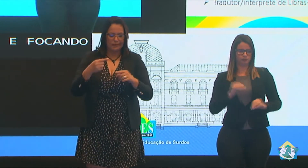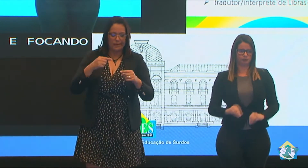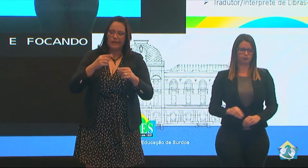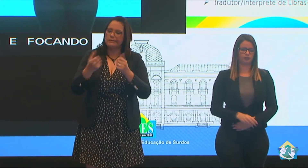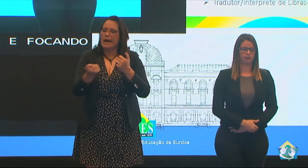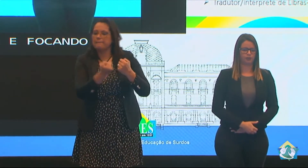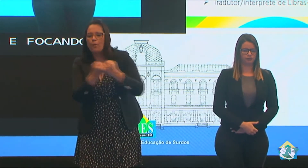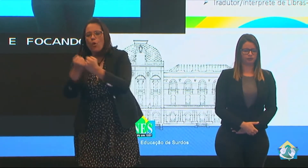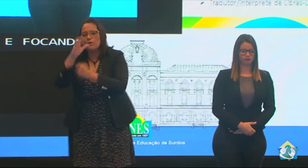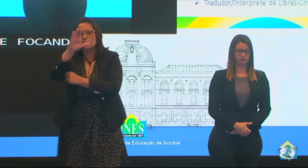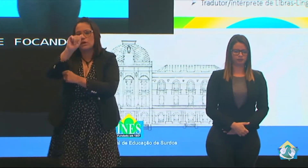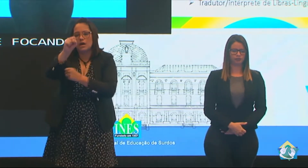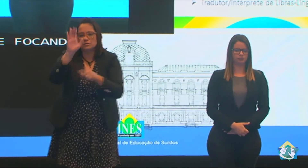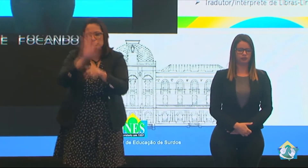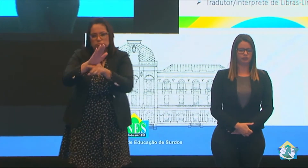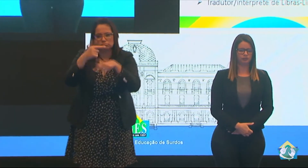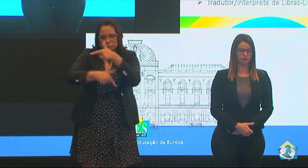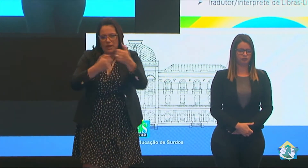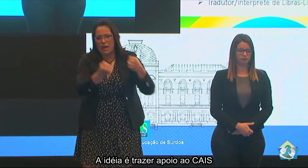Então,